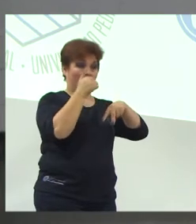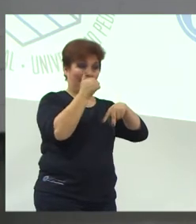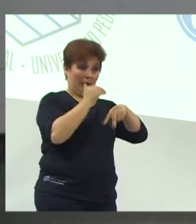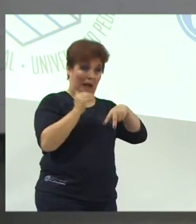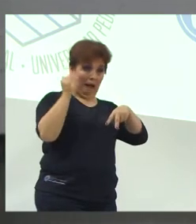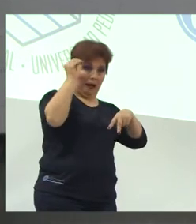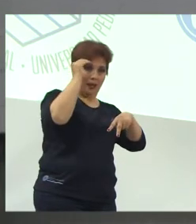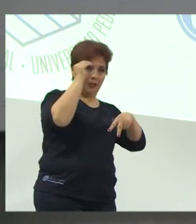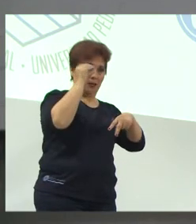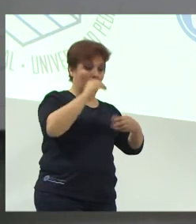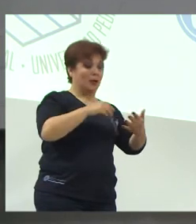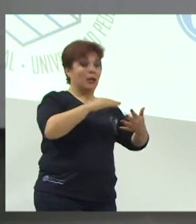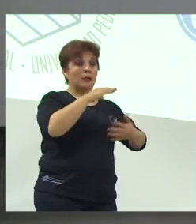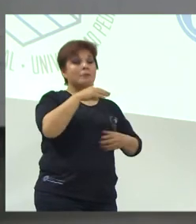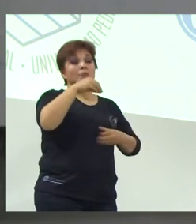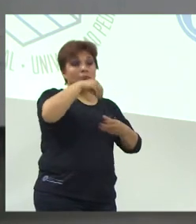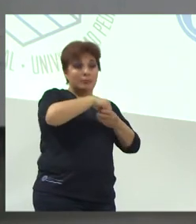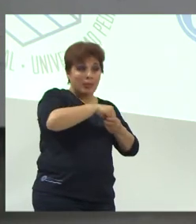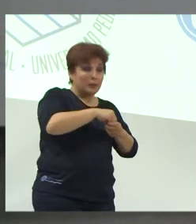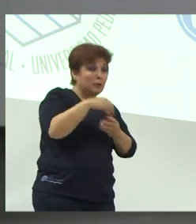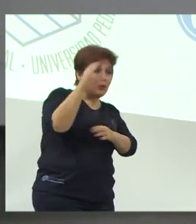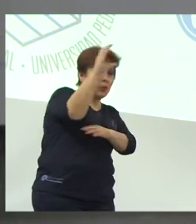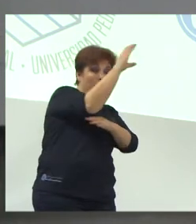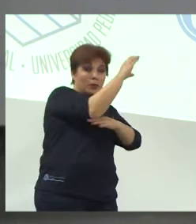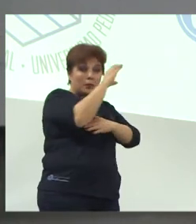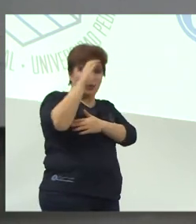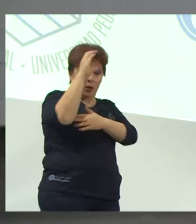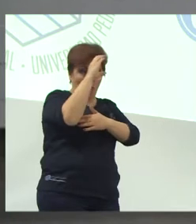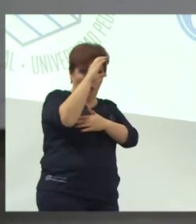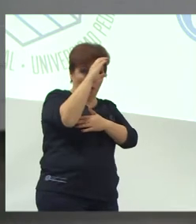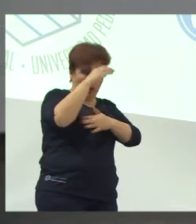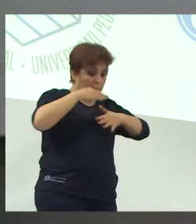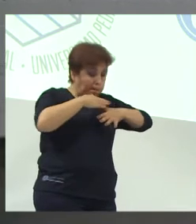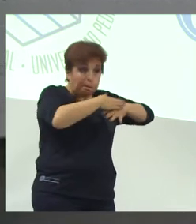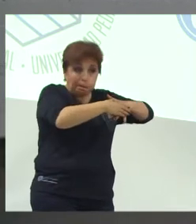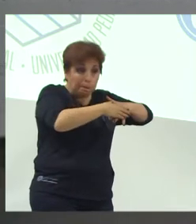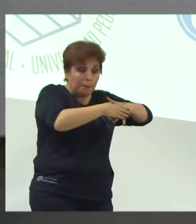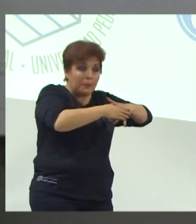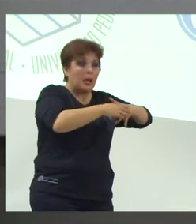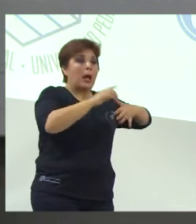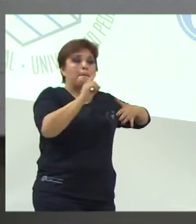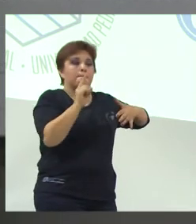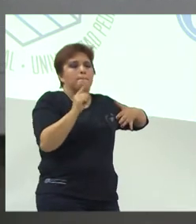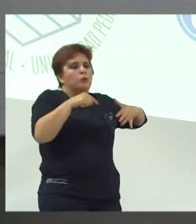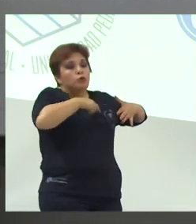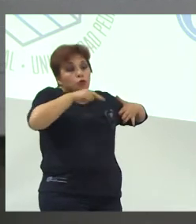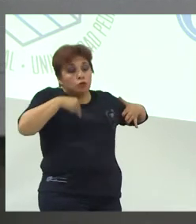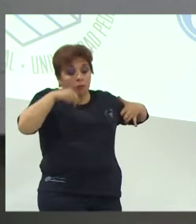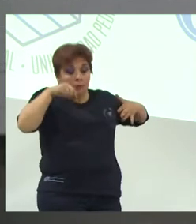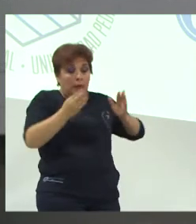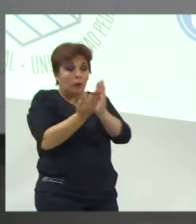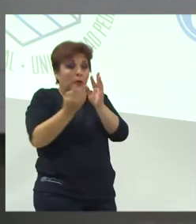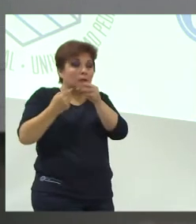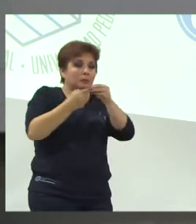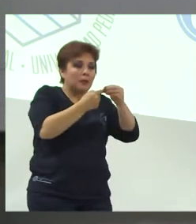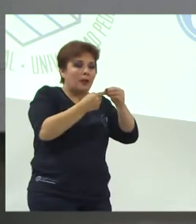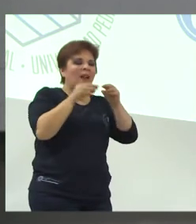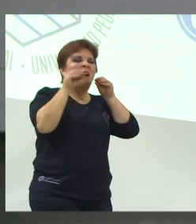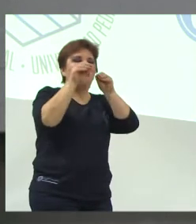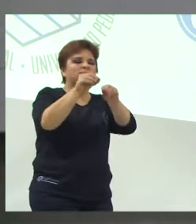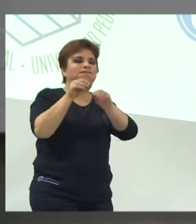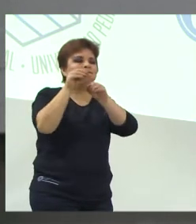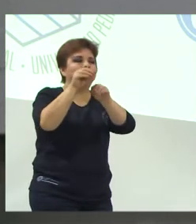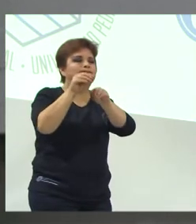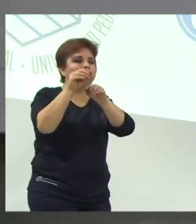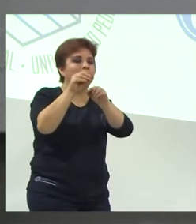de las cinco licenciaturas en todo el país que trabaja en la formación de maestros para la atención a poblaciones